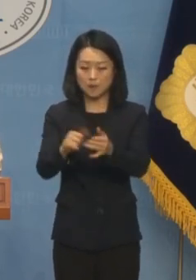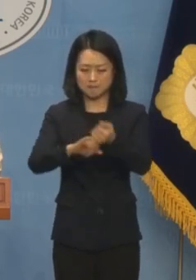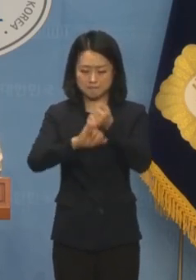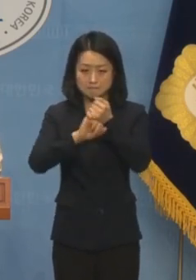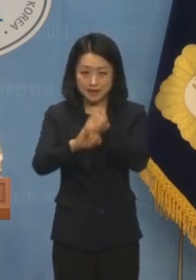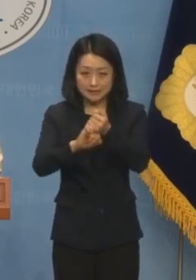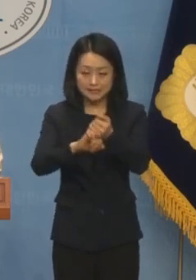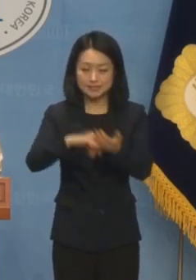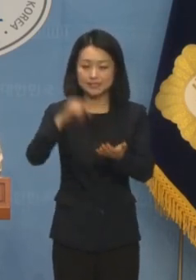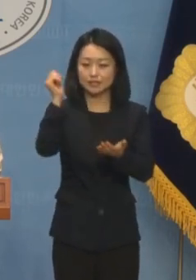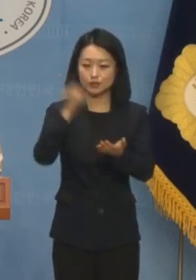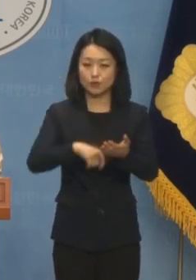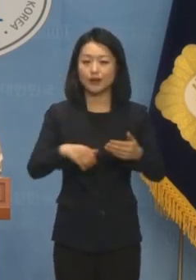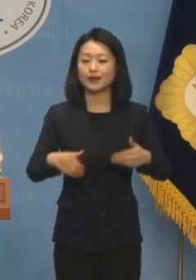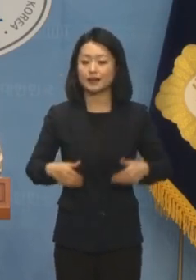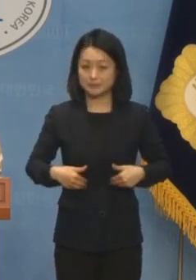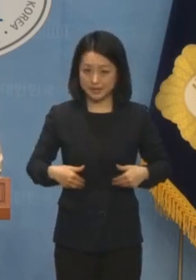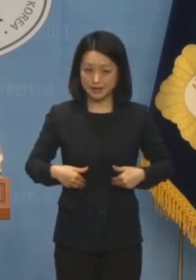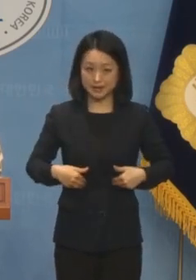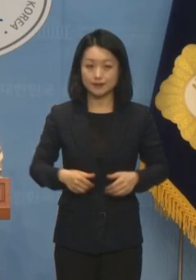반드시 통과되어야 합니다.